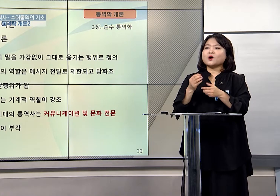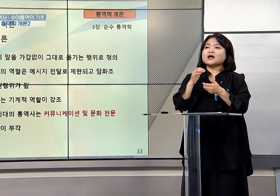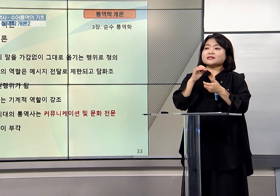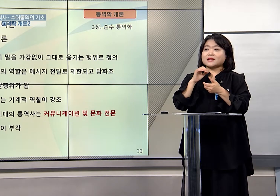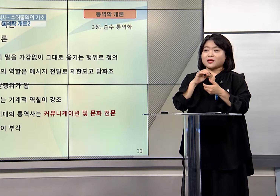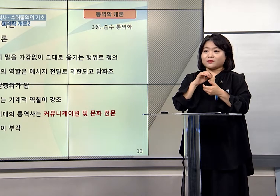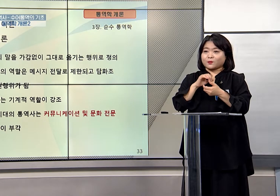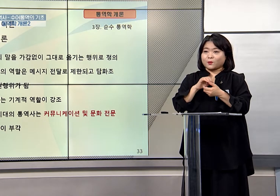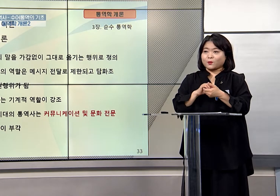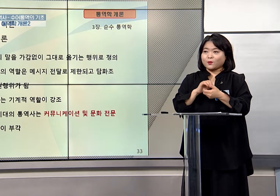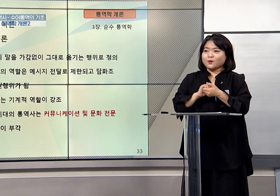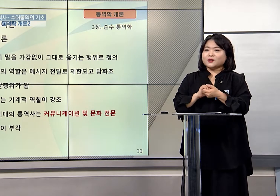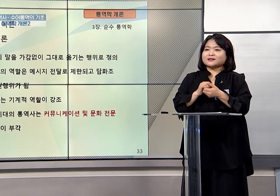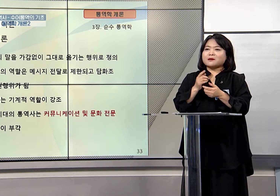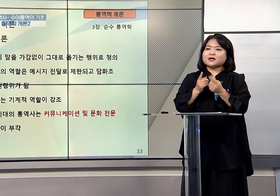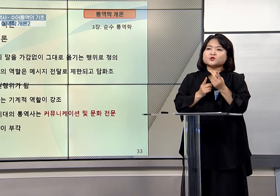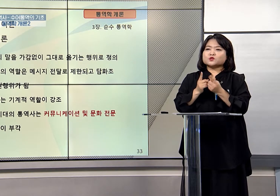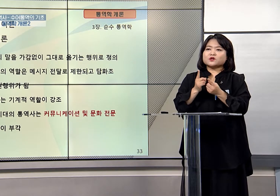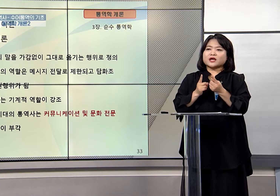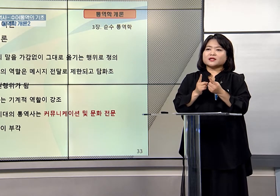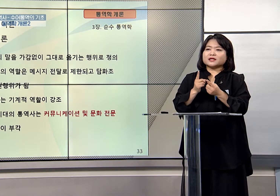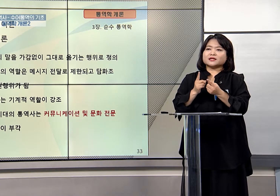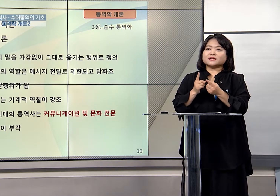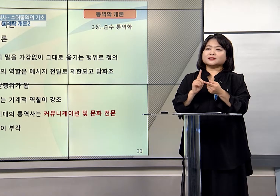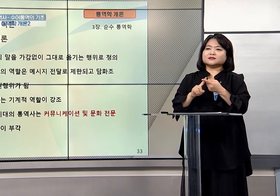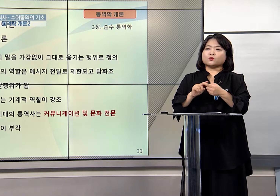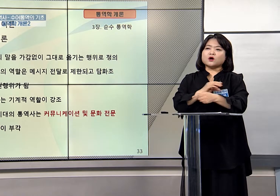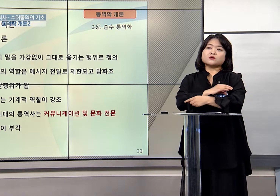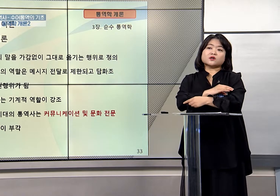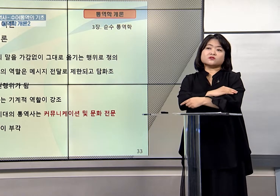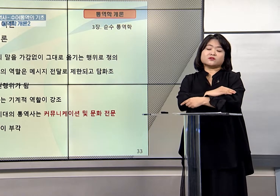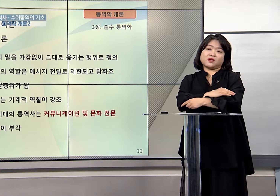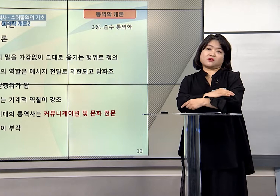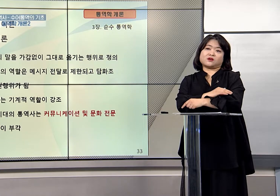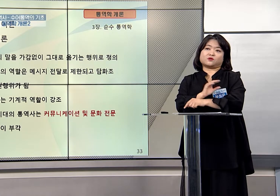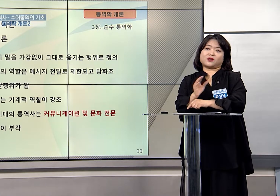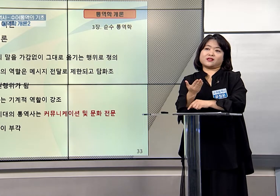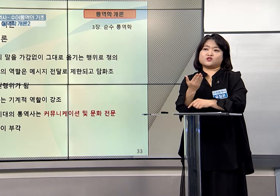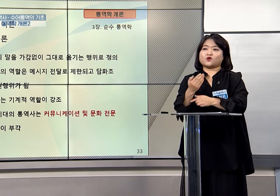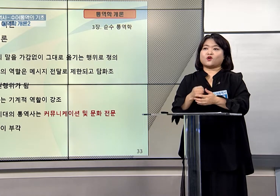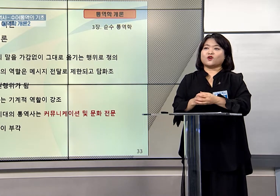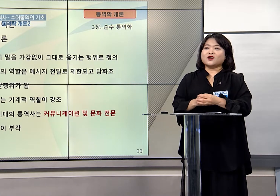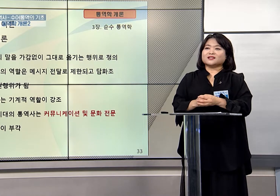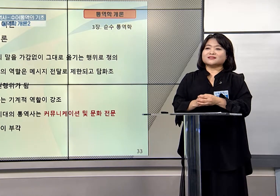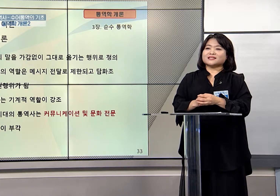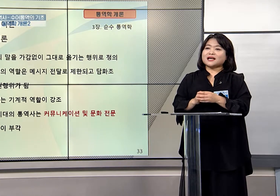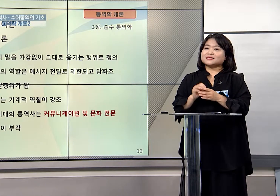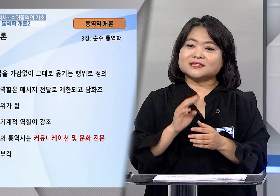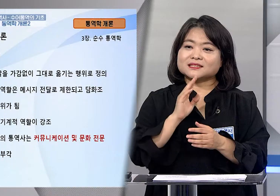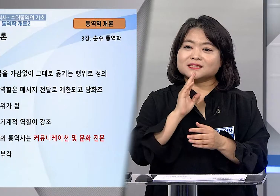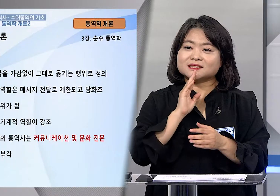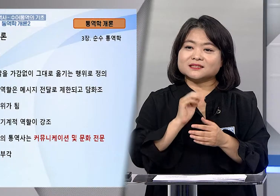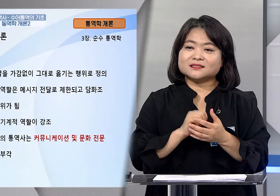제한되고 담아 조절 행위는 월권 행위가 되겠죠. 그런데 사실은